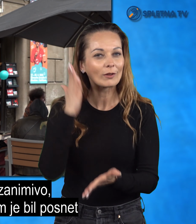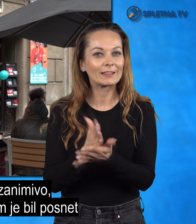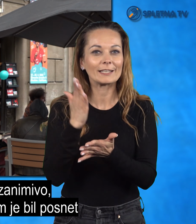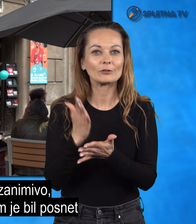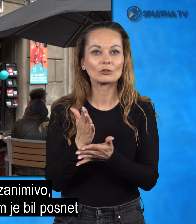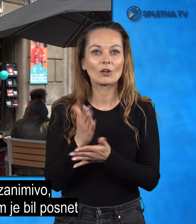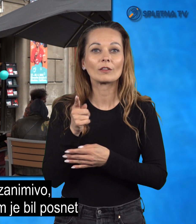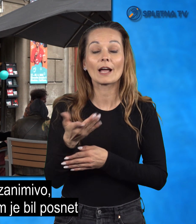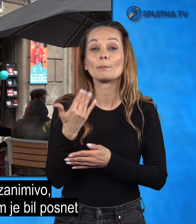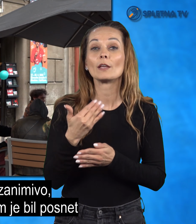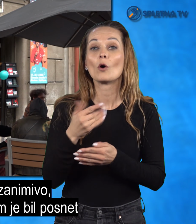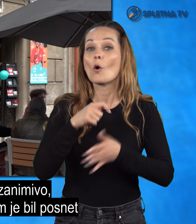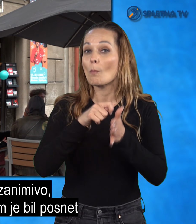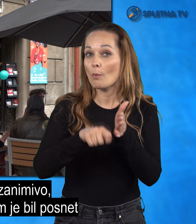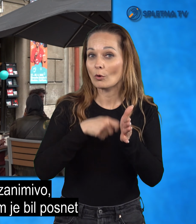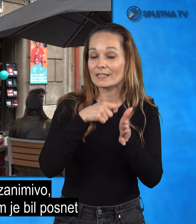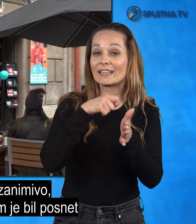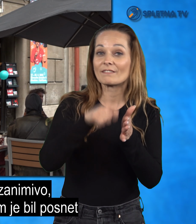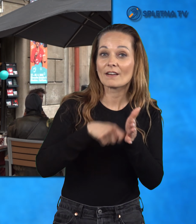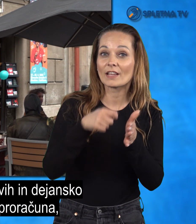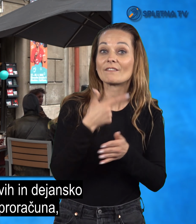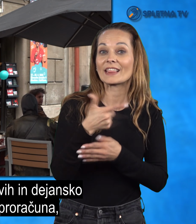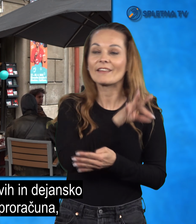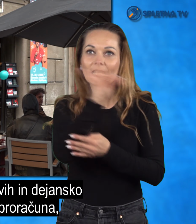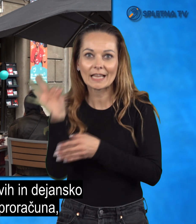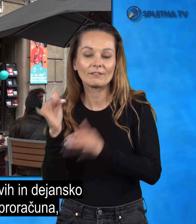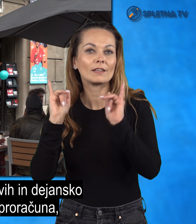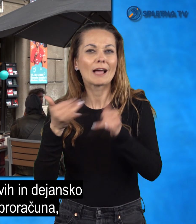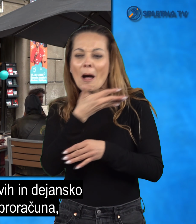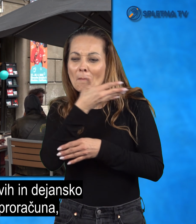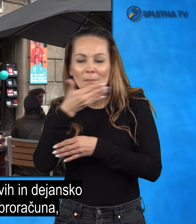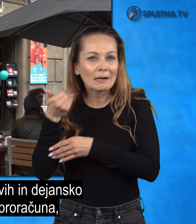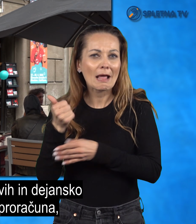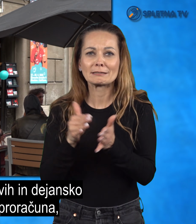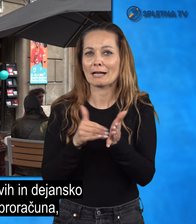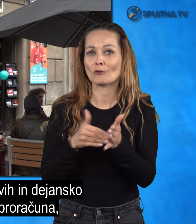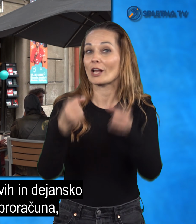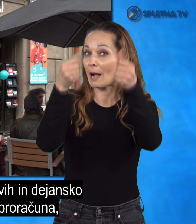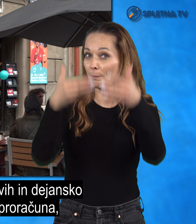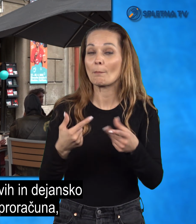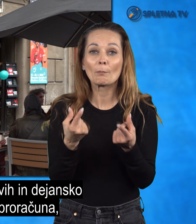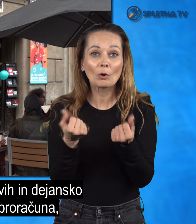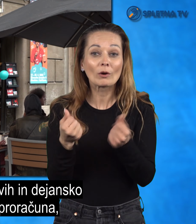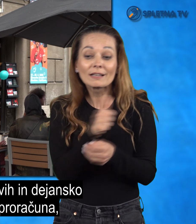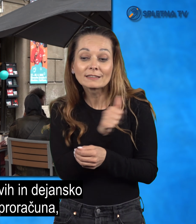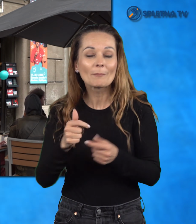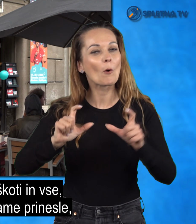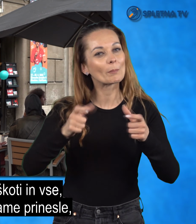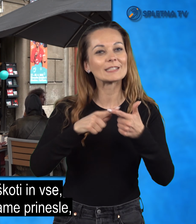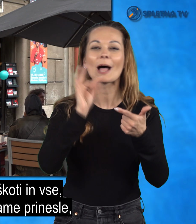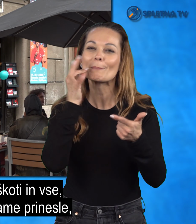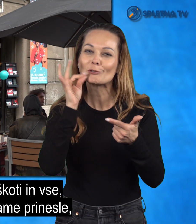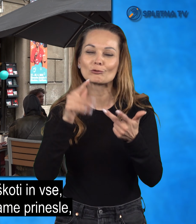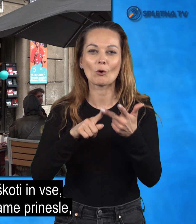se zelo dobro. Odlično je pa tudi bil film posnet samo v dveh temlih in dejansko brez nekega proračuna.